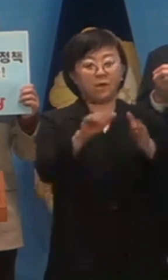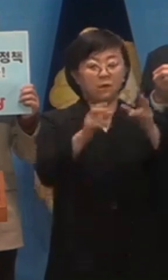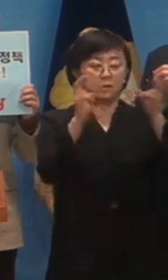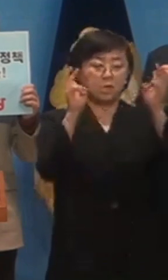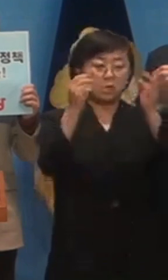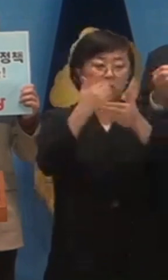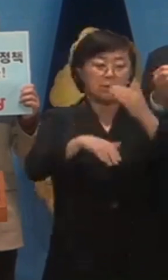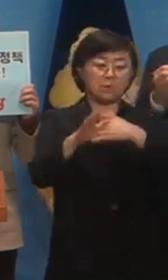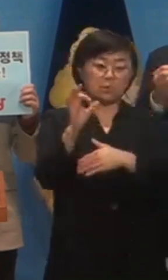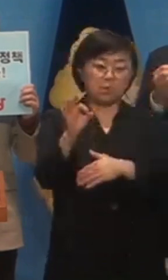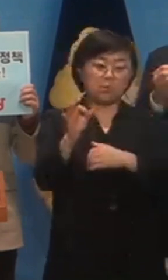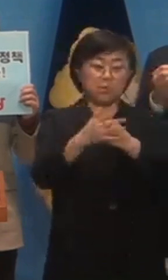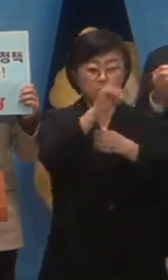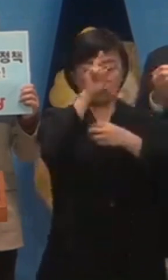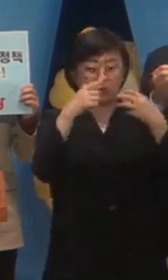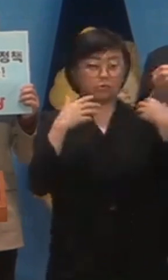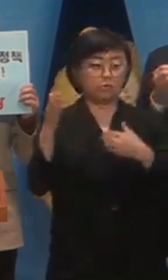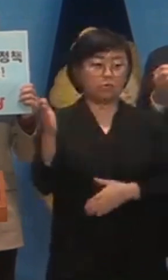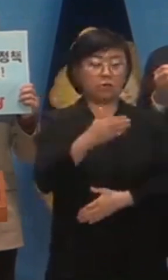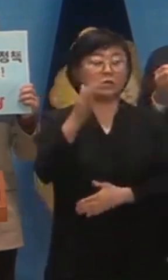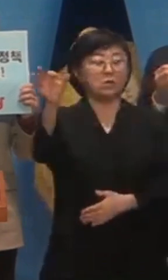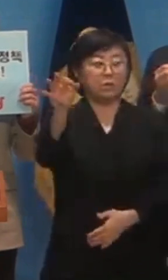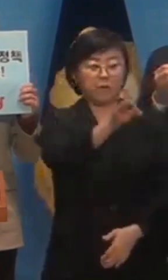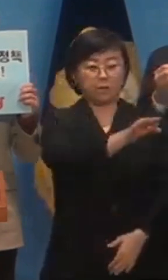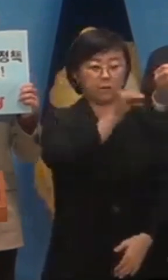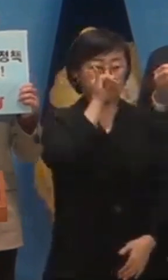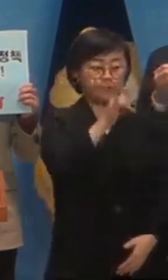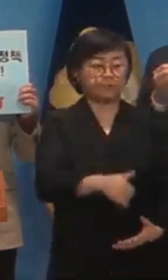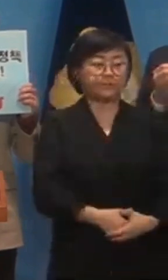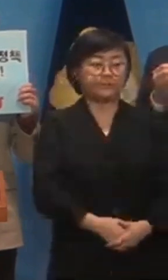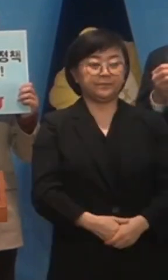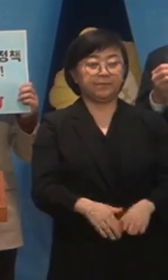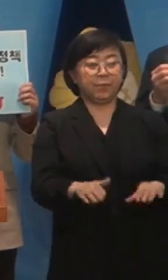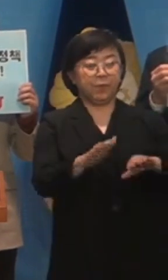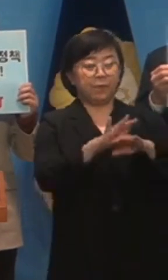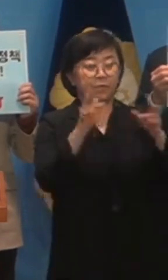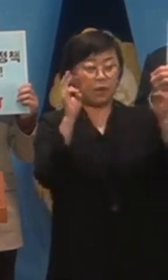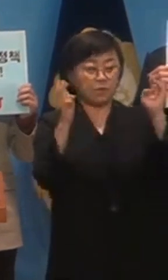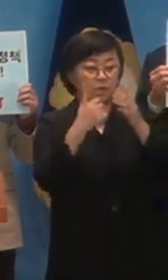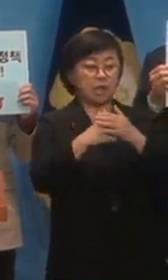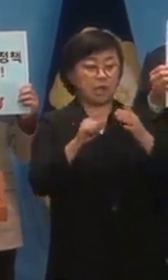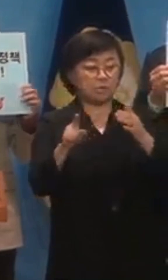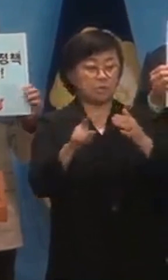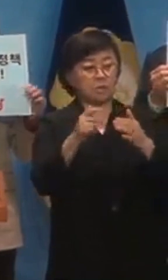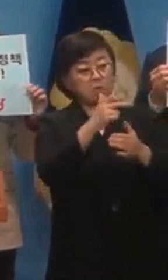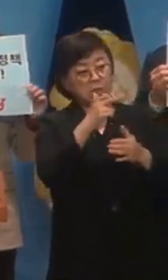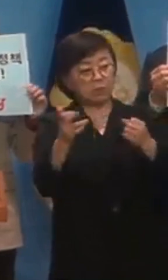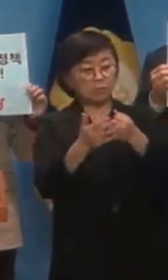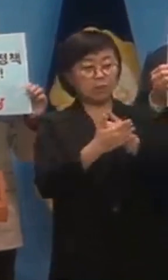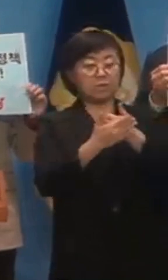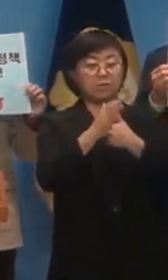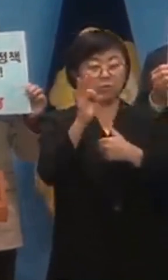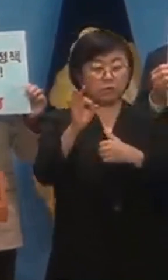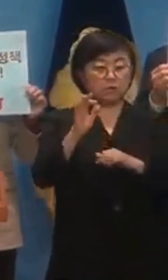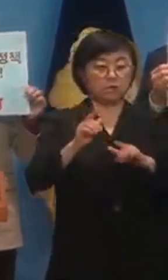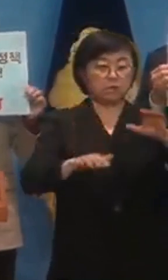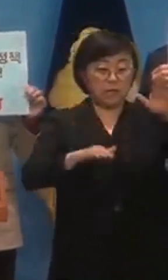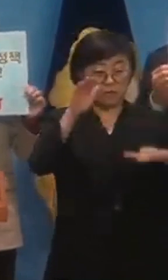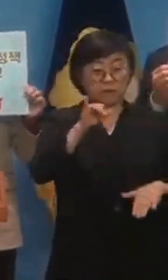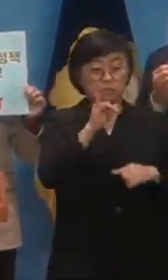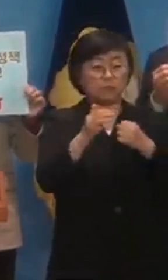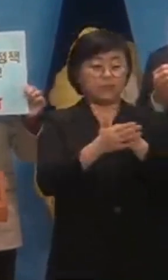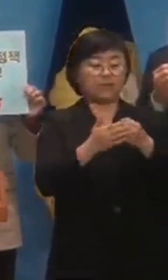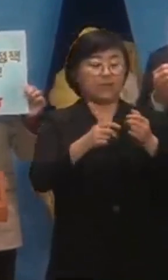기업이 넣는 금액은 정부로부터 지원을 받습니다. 회사 규모에 따라 지원금의 차이는 있지만요.